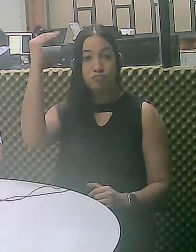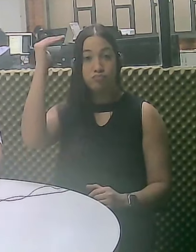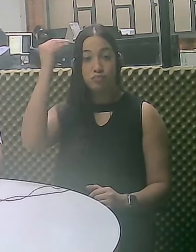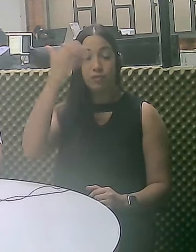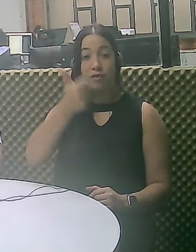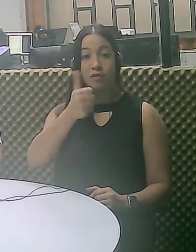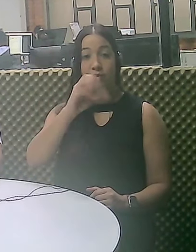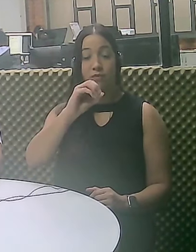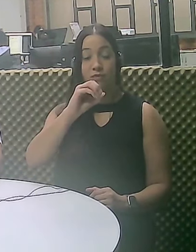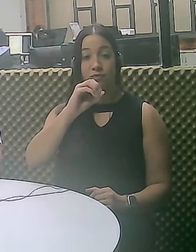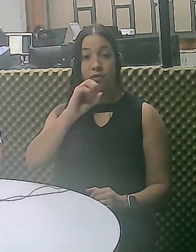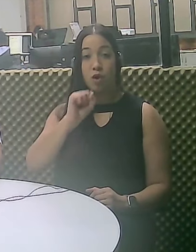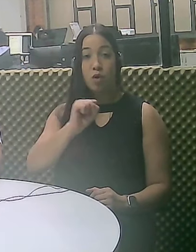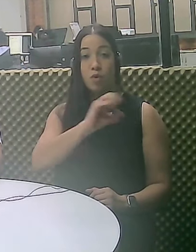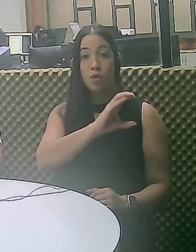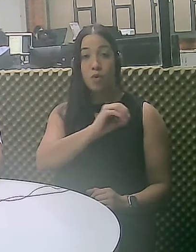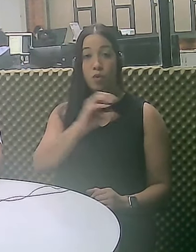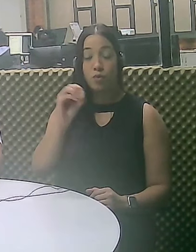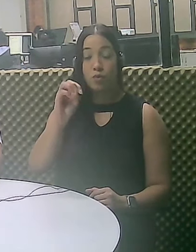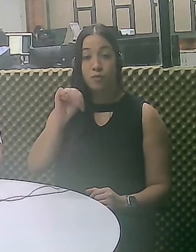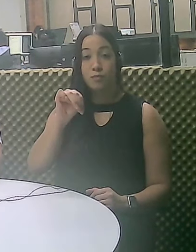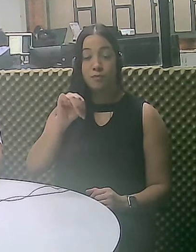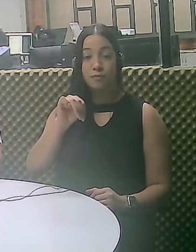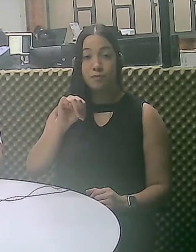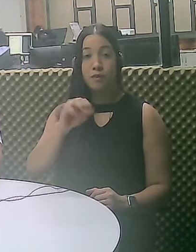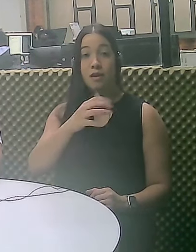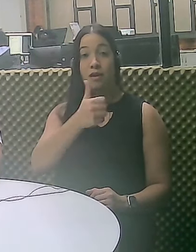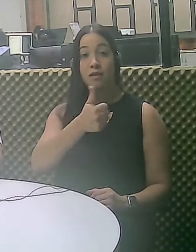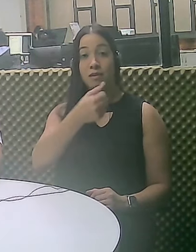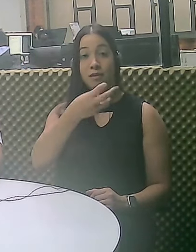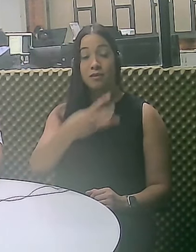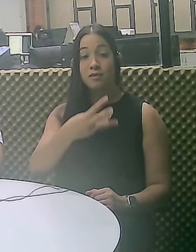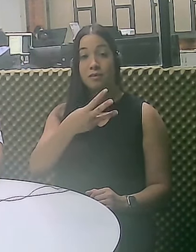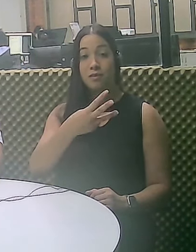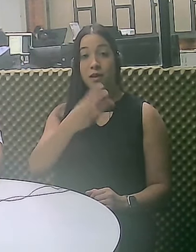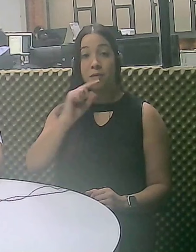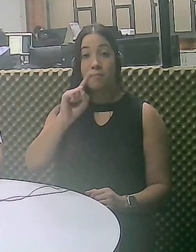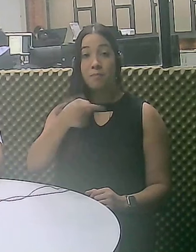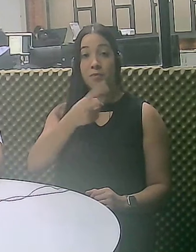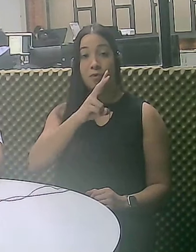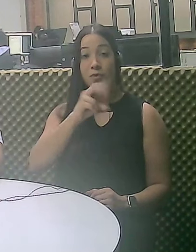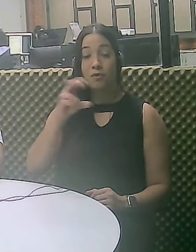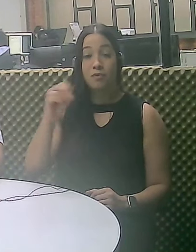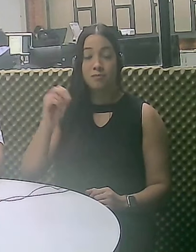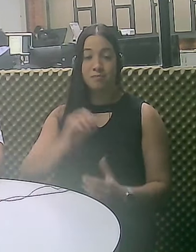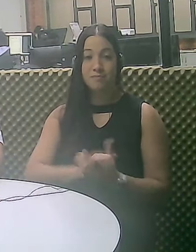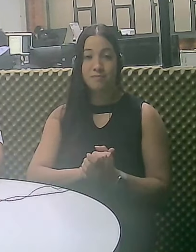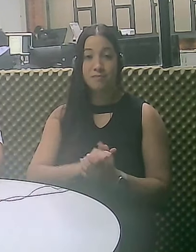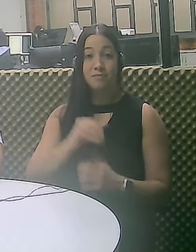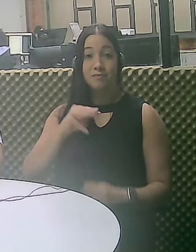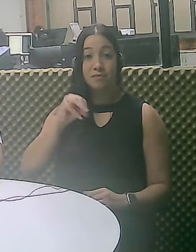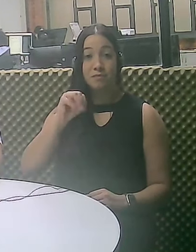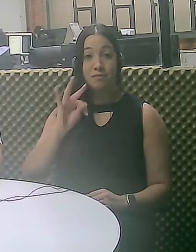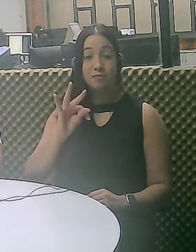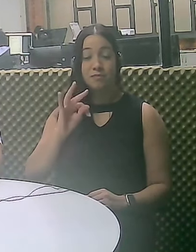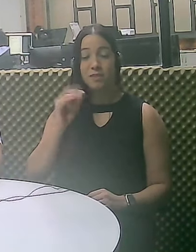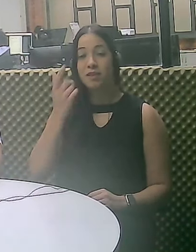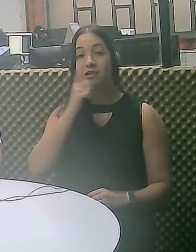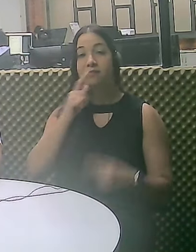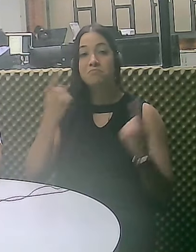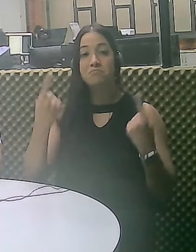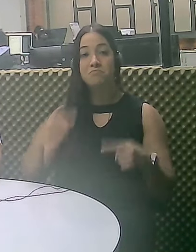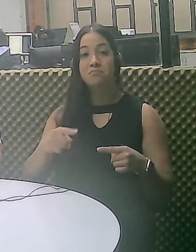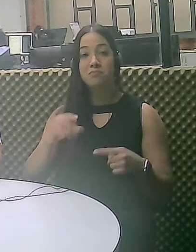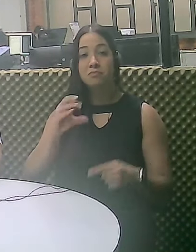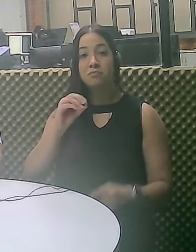a 10ª posição nos 800 metros e a 13ª nos 1.500. Marco Túlio vai disputar o Campeonato Sul-Americano